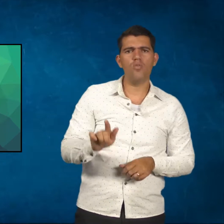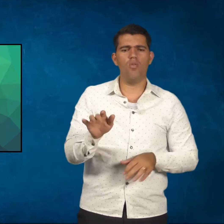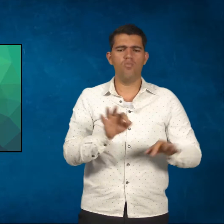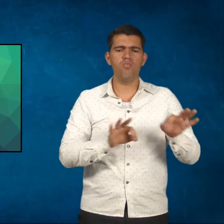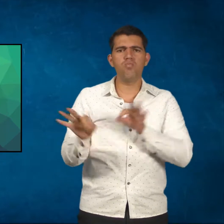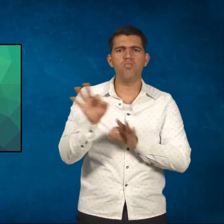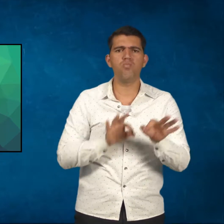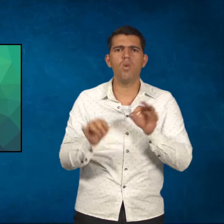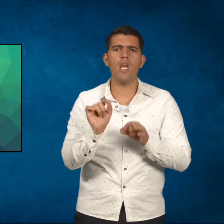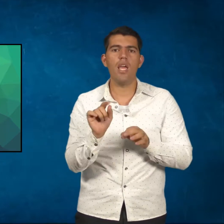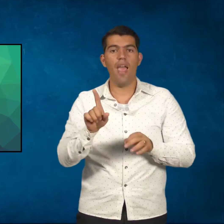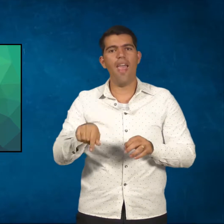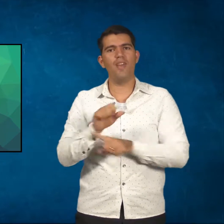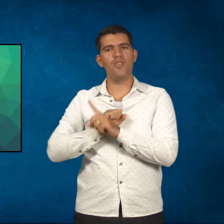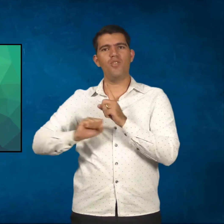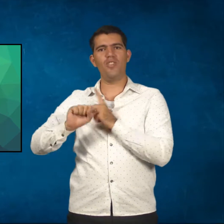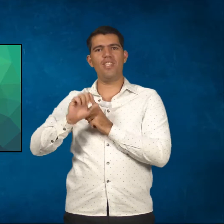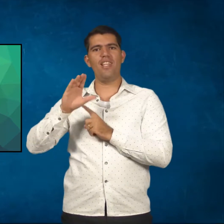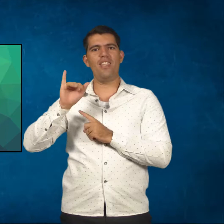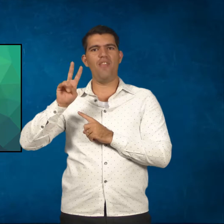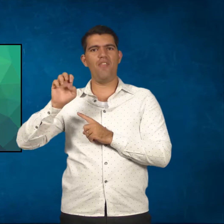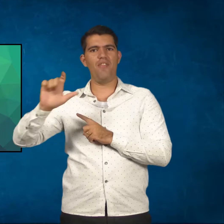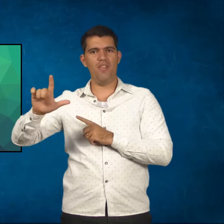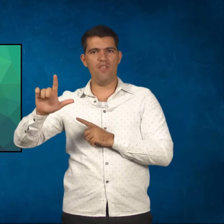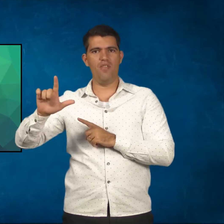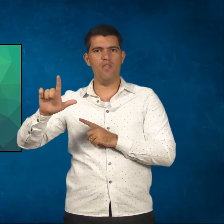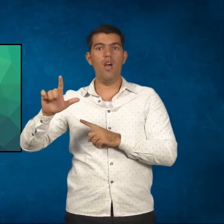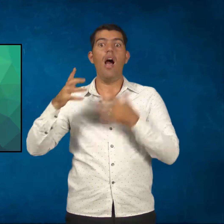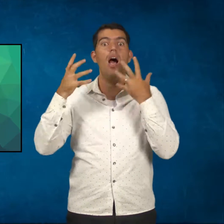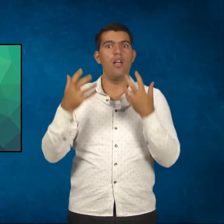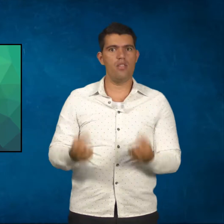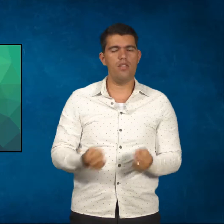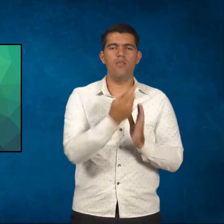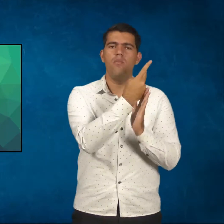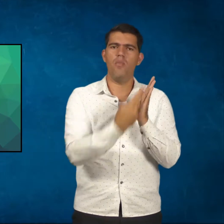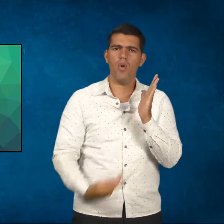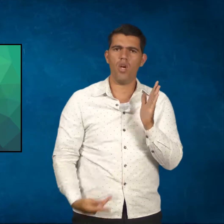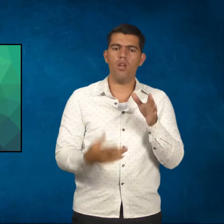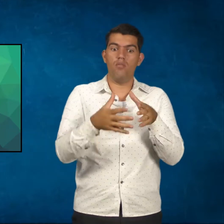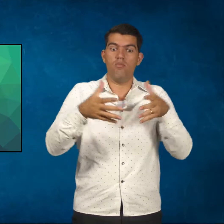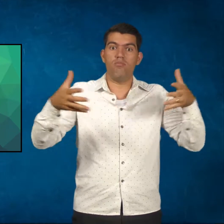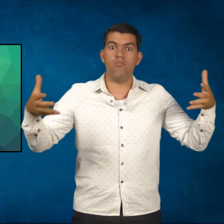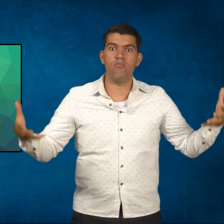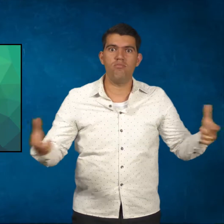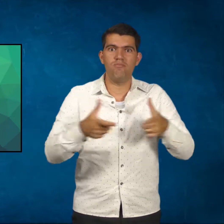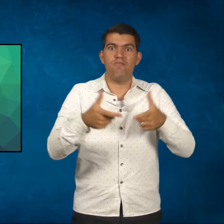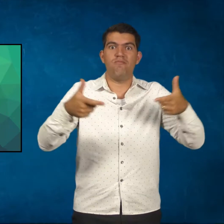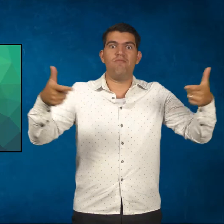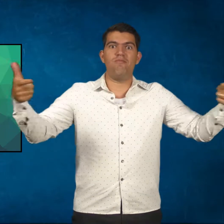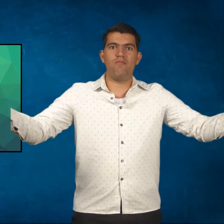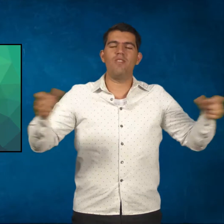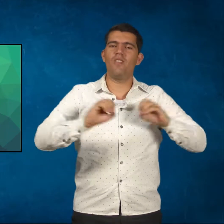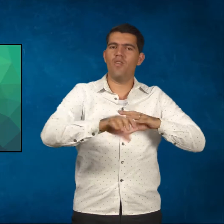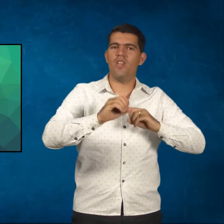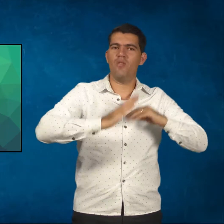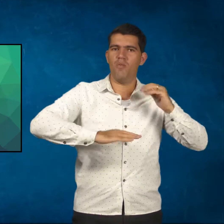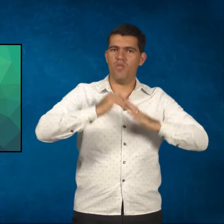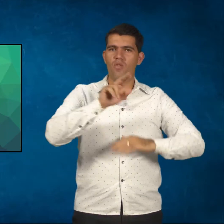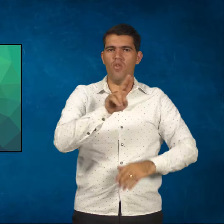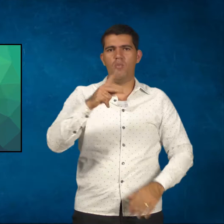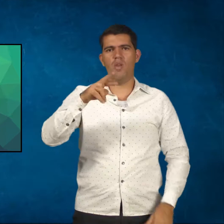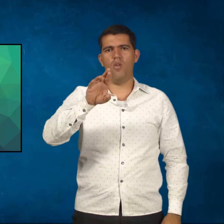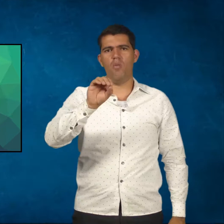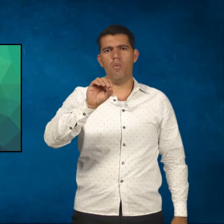pela sociedade civil por meio da adesão ao Programa de Expansão da Educação Profissional, o